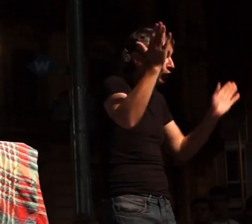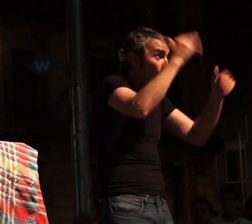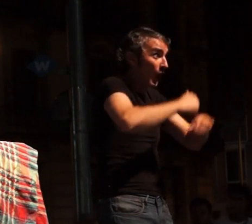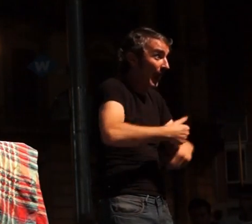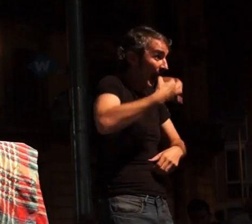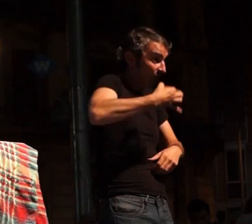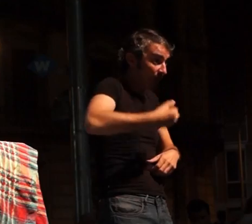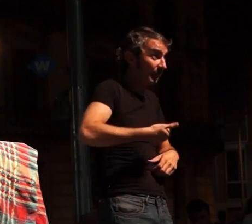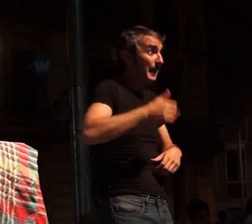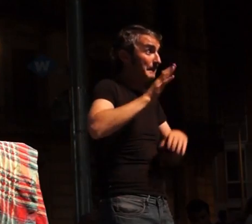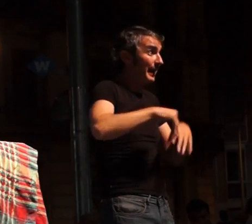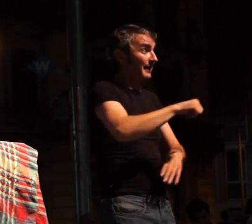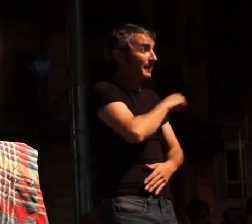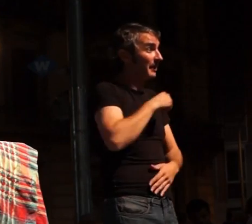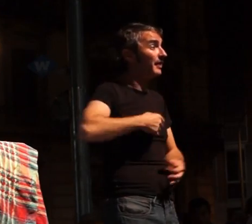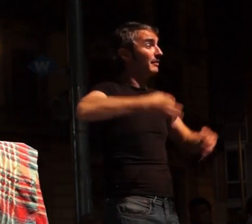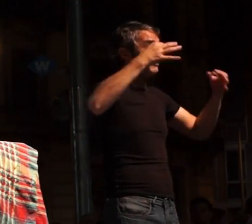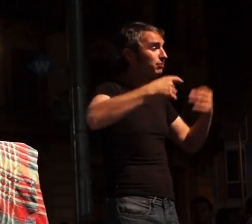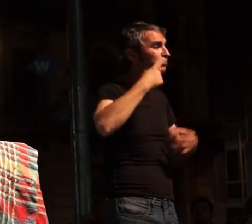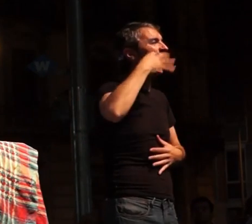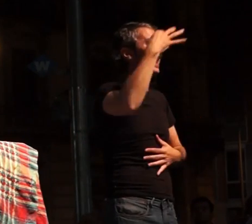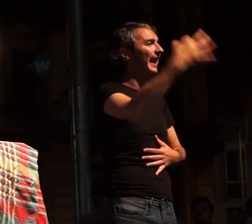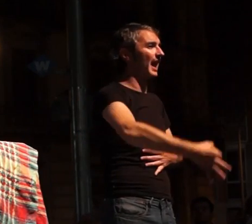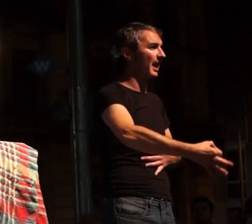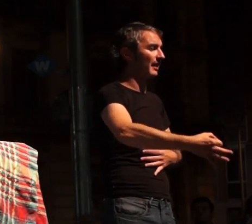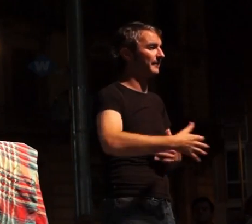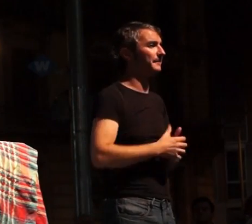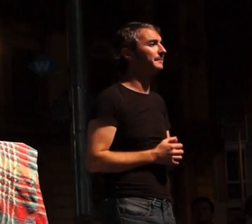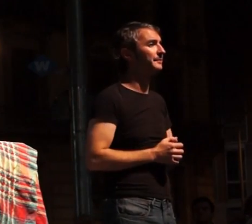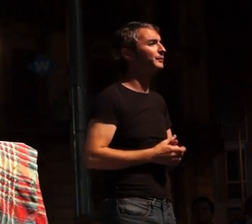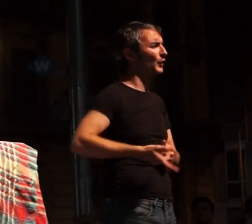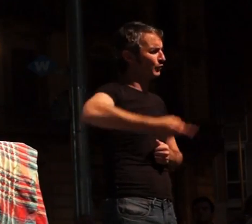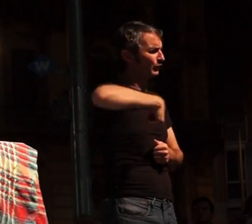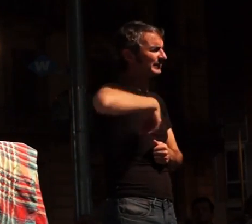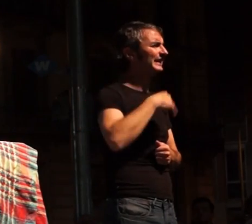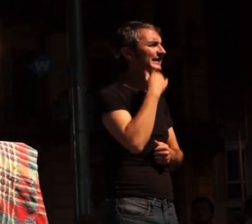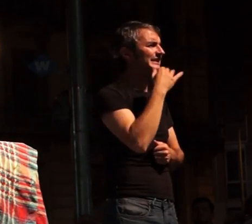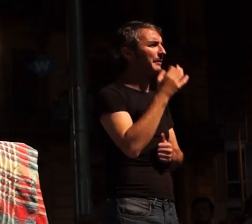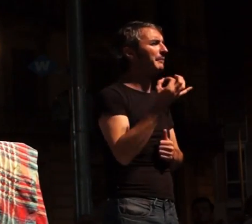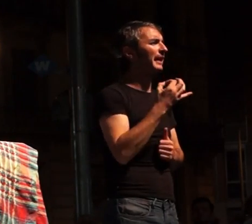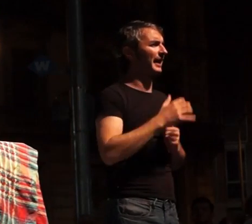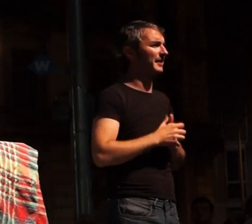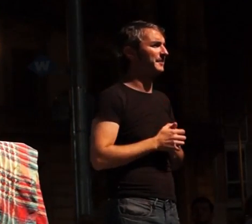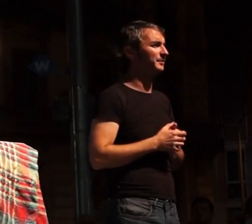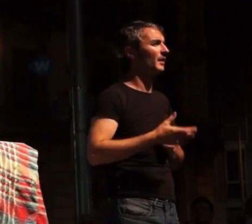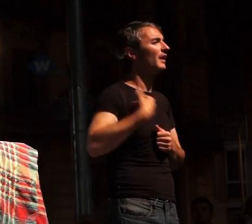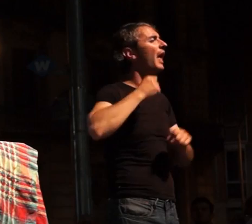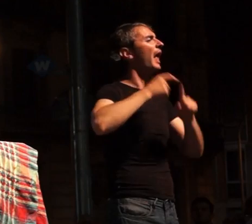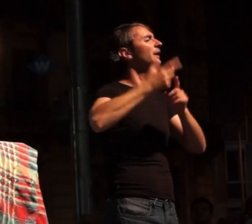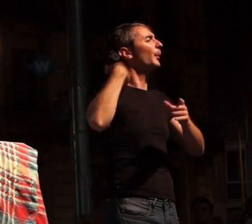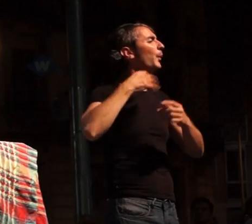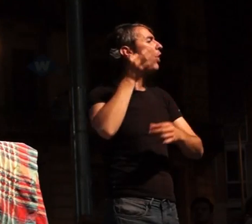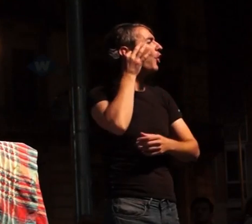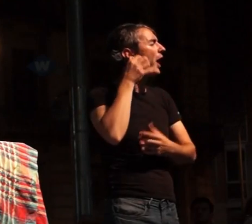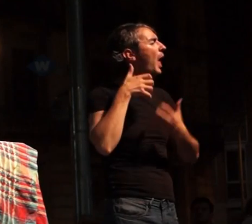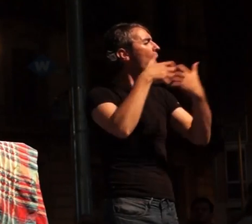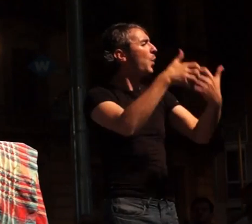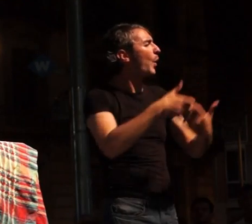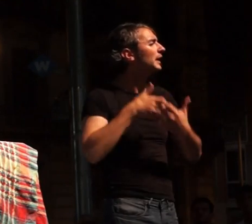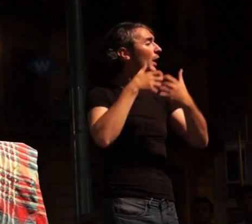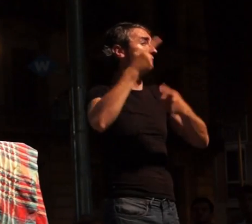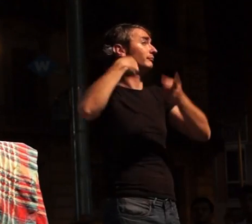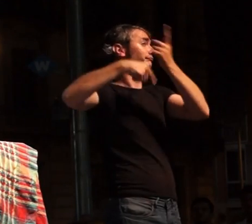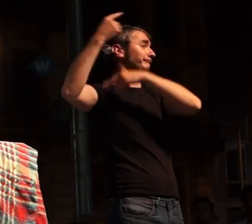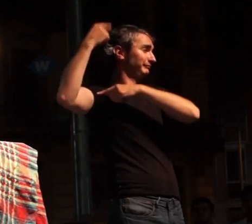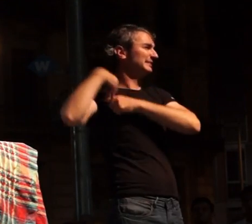garantia d'una independència real. Sabem com van lluitar les que ens van precedir.